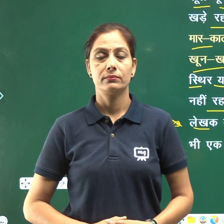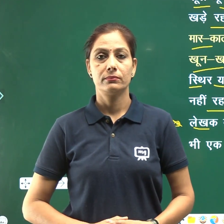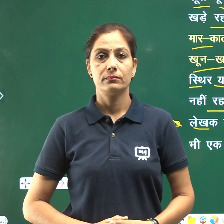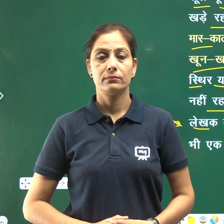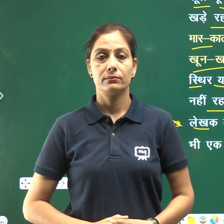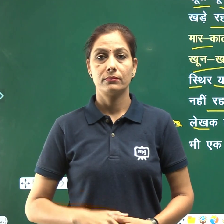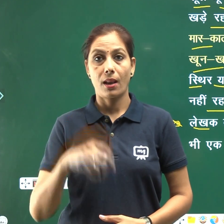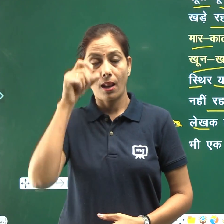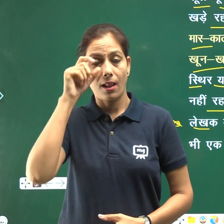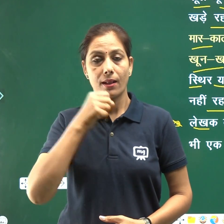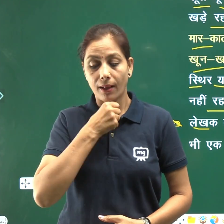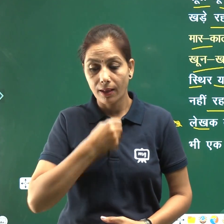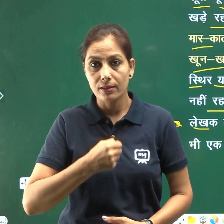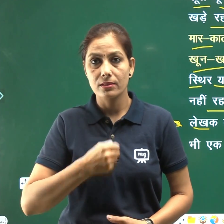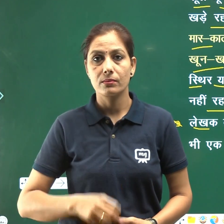गांधी जी भी